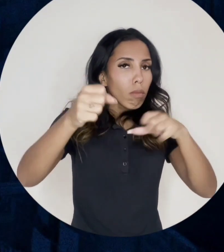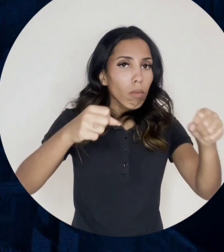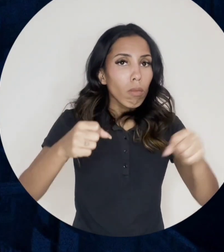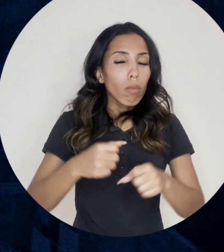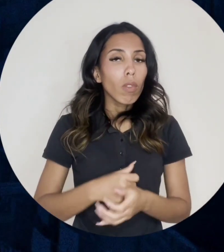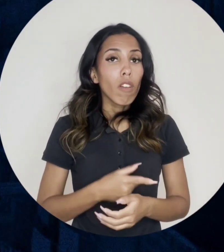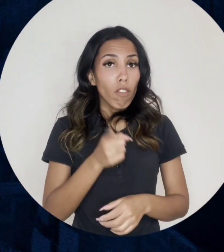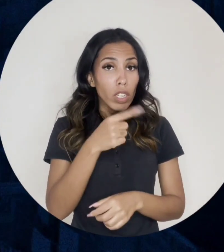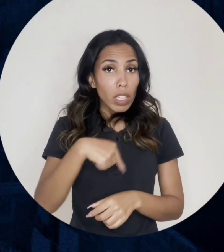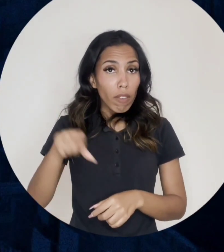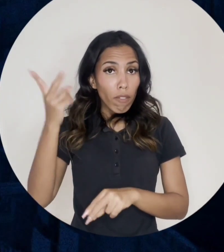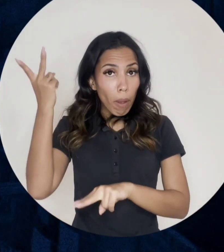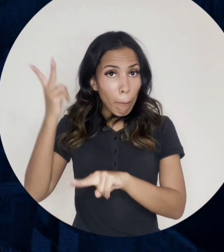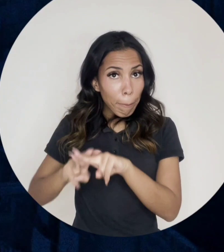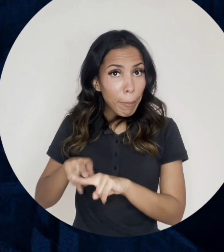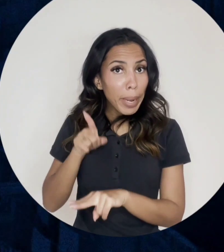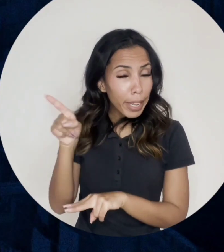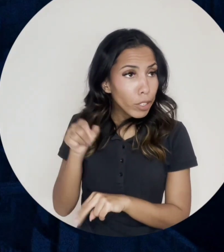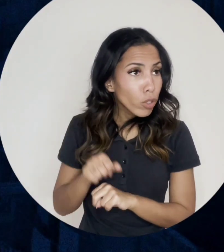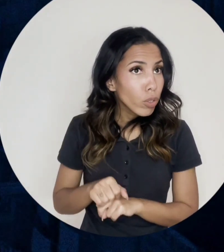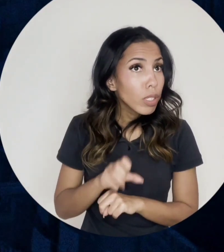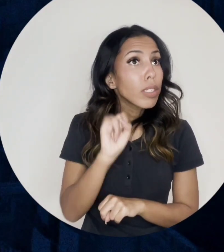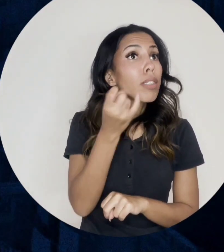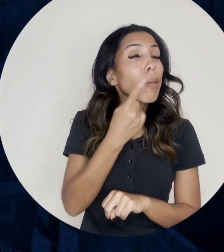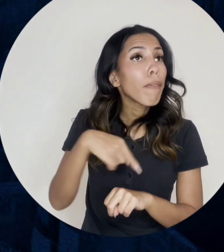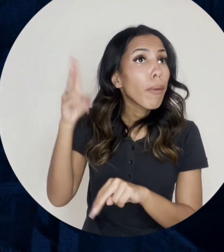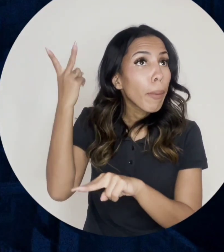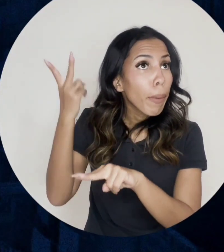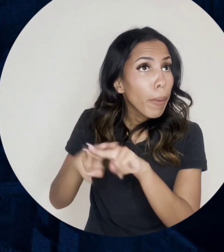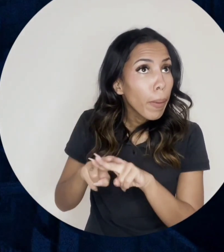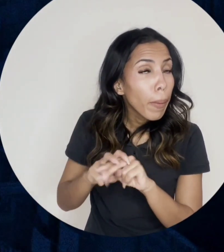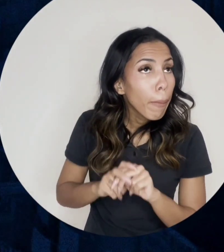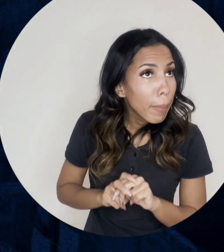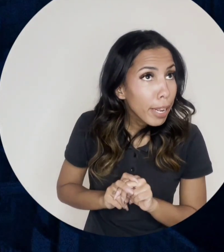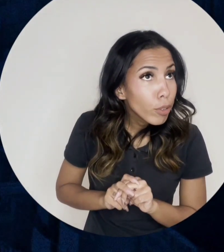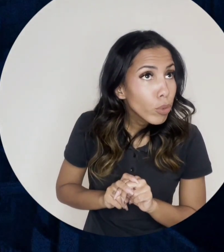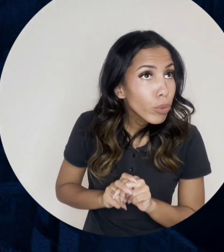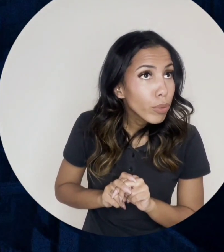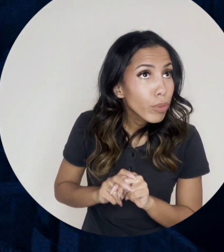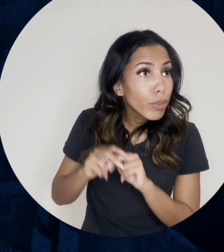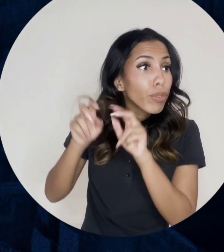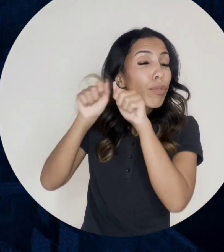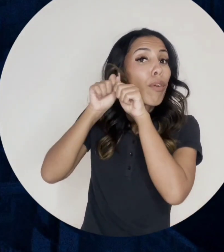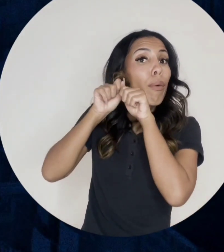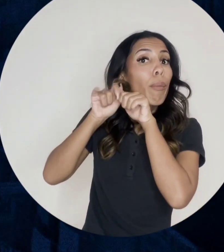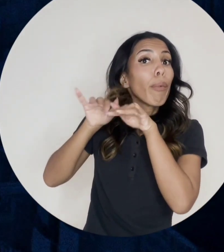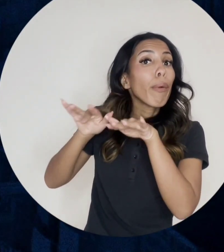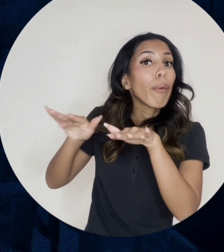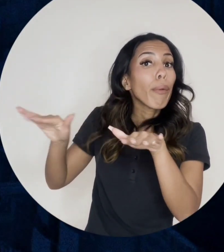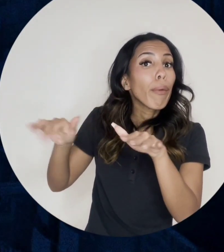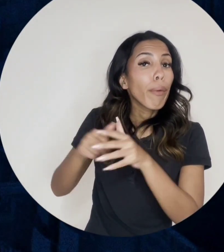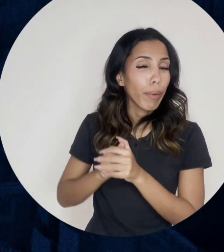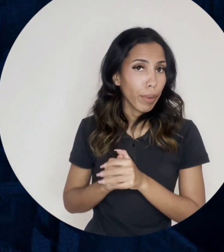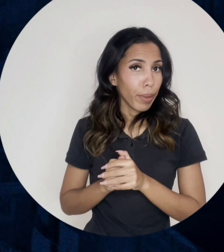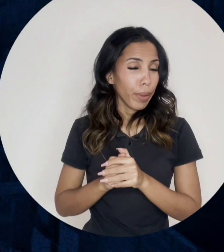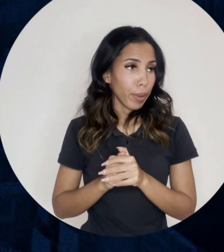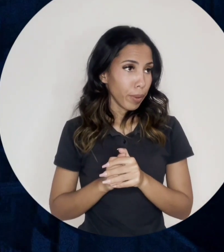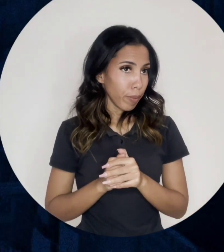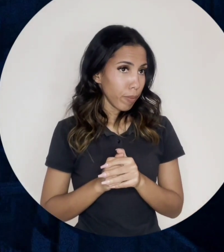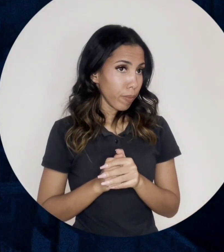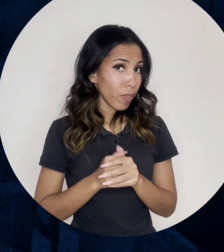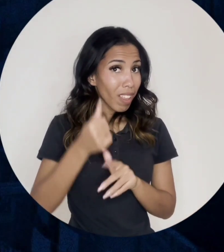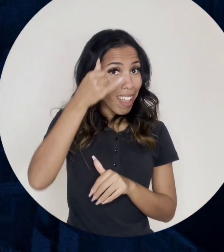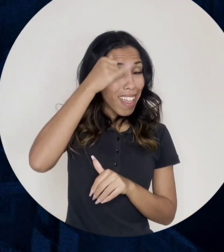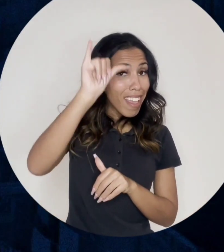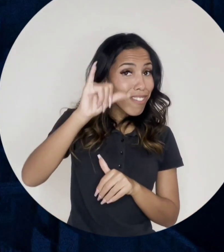empresa? Tudo foi foda. Você não é empresa? Eu preciso que essas pessoas, para não